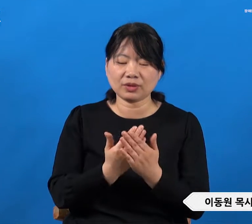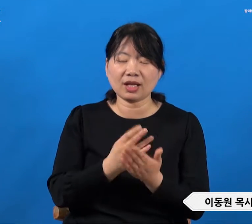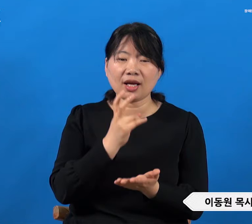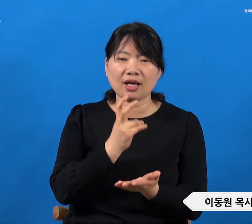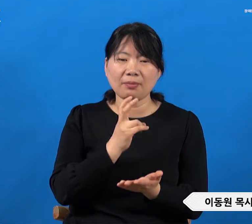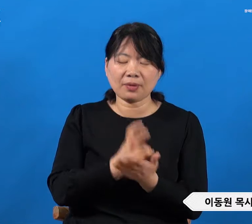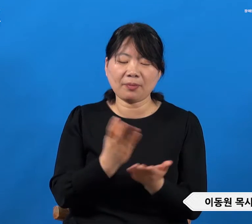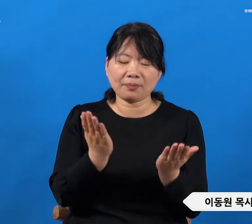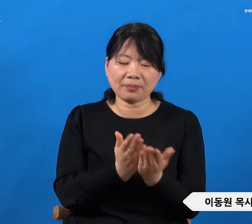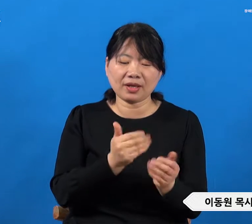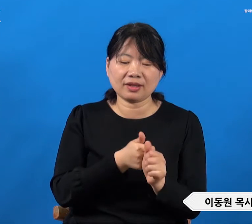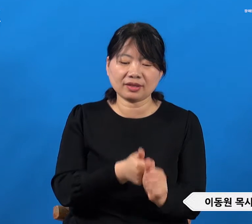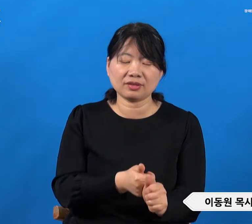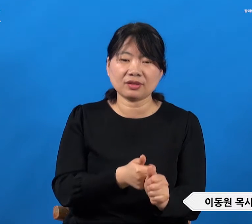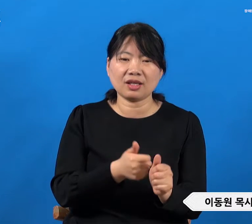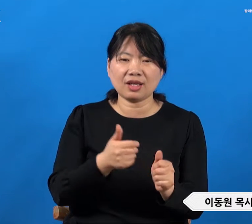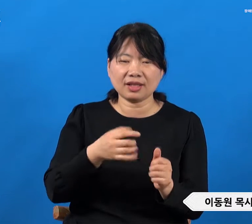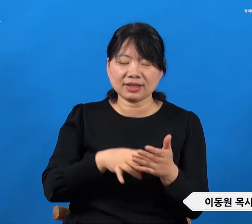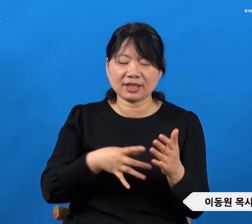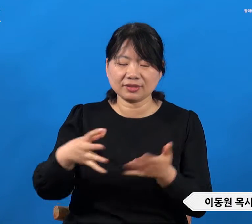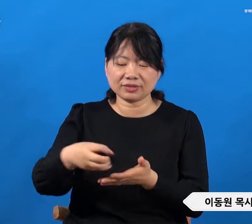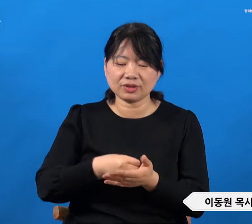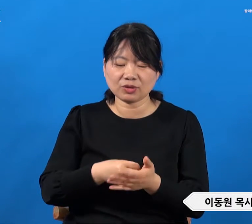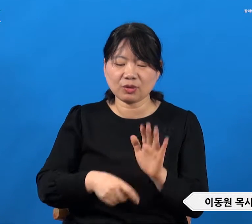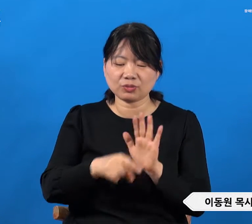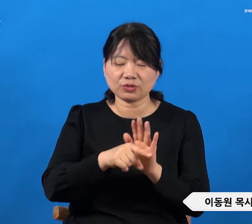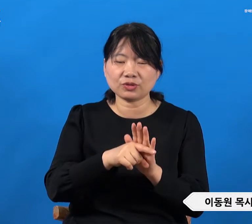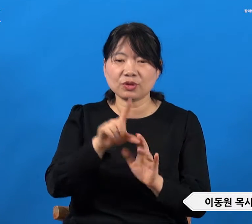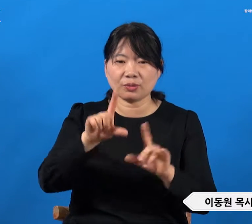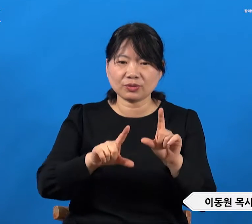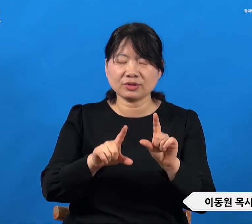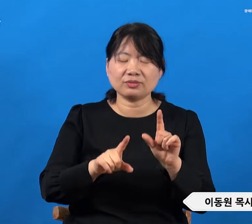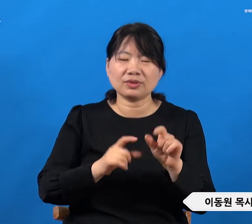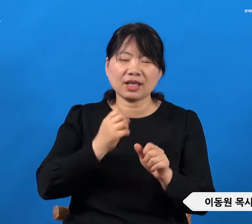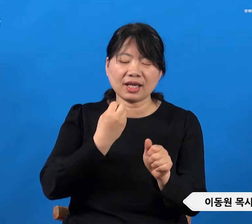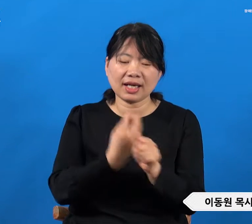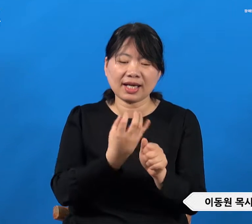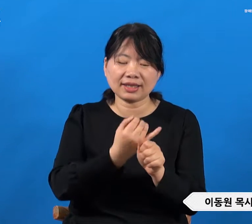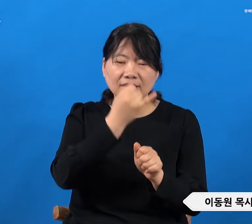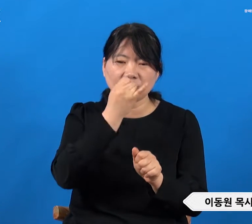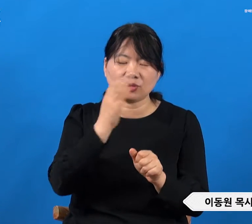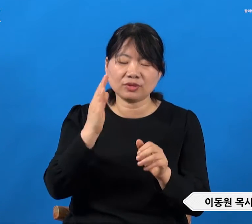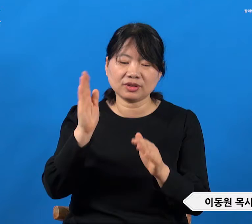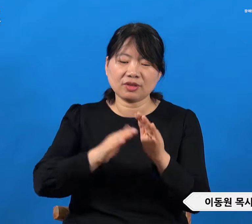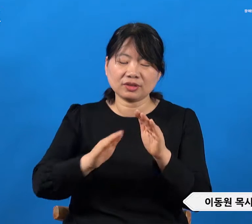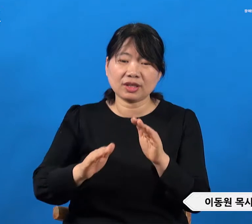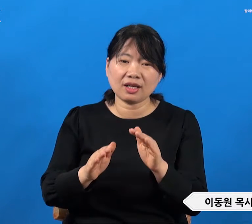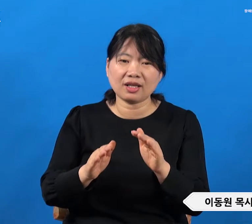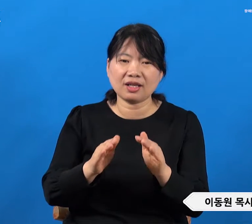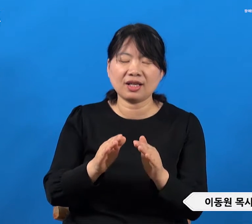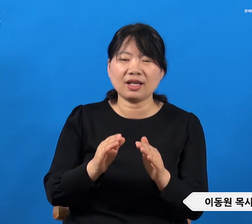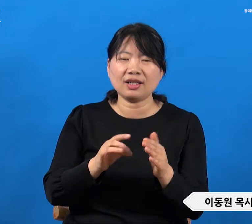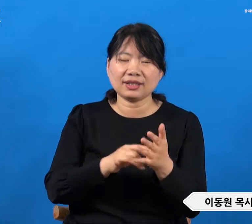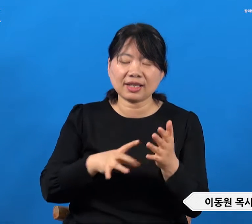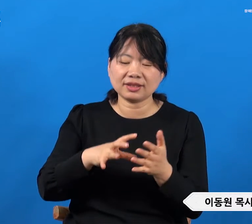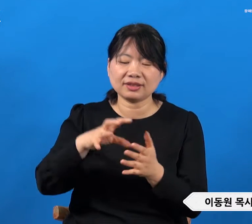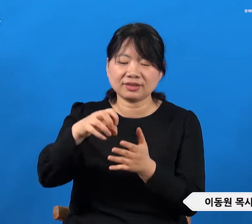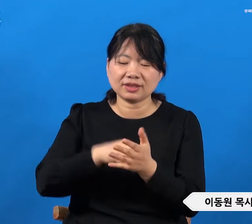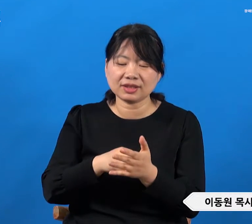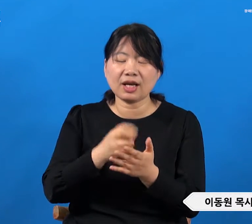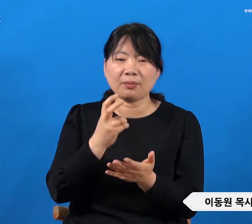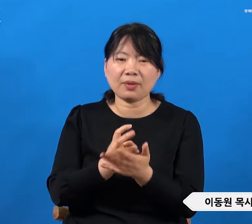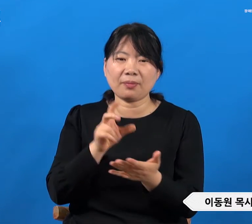모든 합법적인 방법으로 이런 세금 징수의 부당성을 항의하고 적절한 세금 징수가 입법화되는